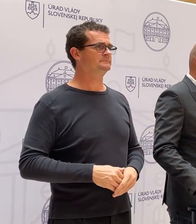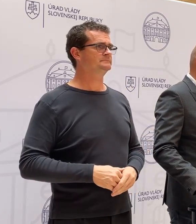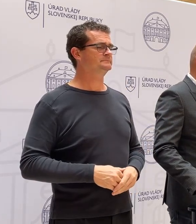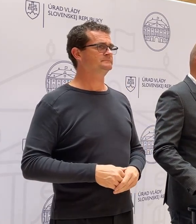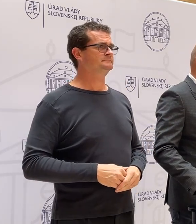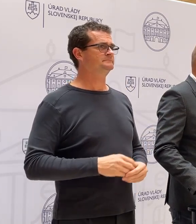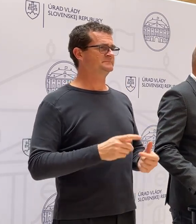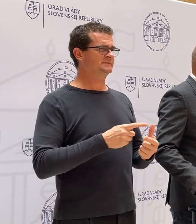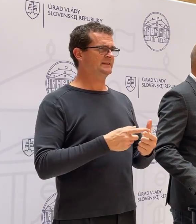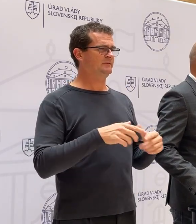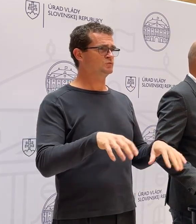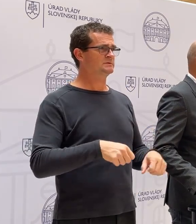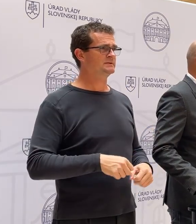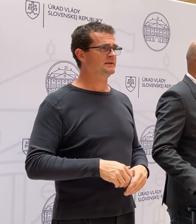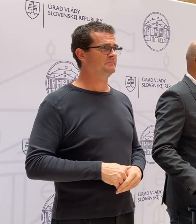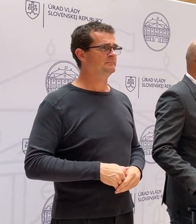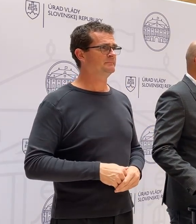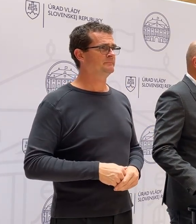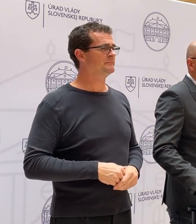Uh-huh. Tie dve uznesenia.